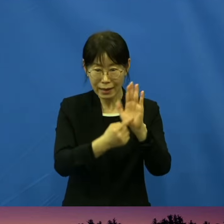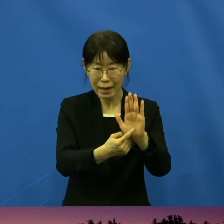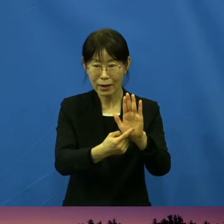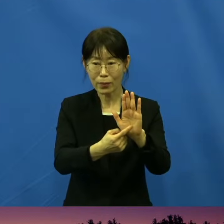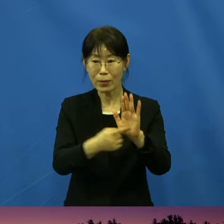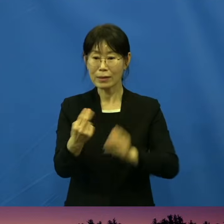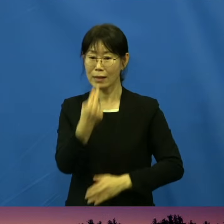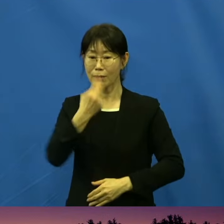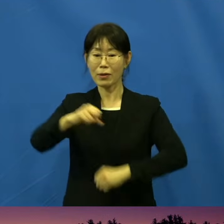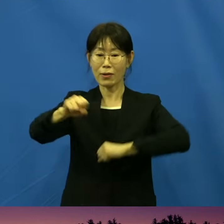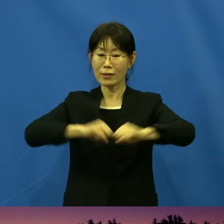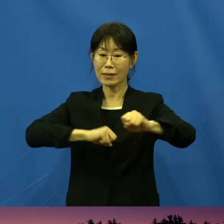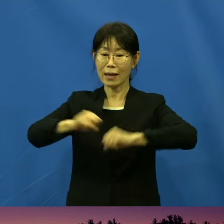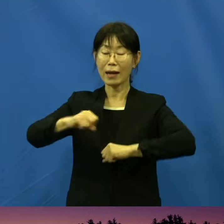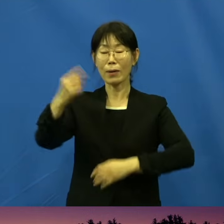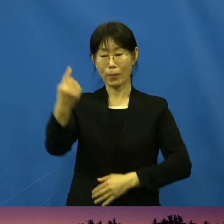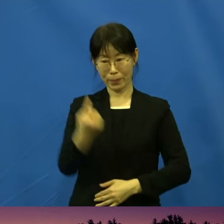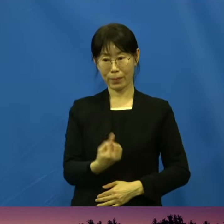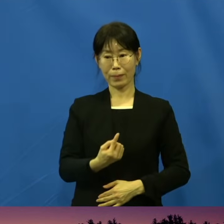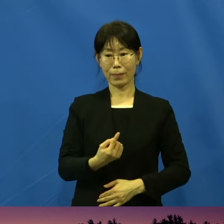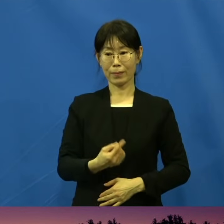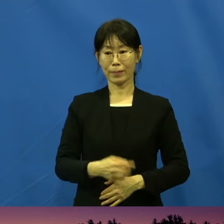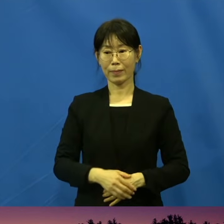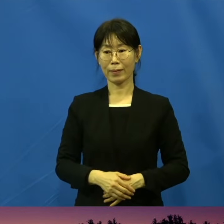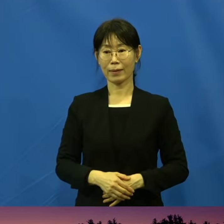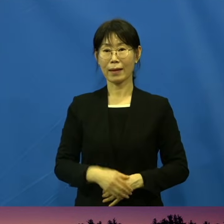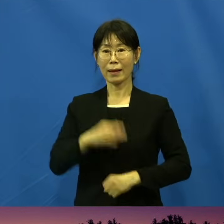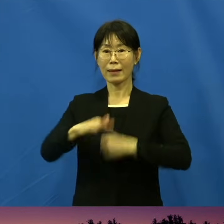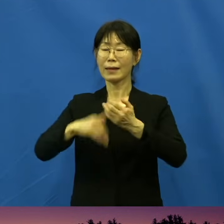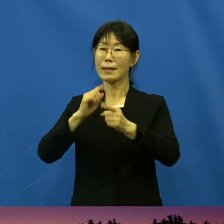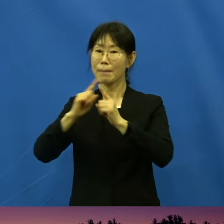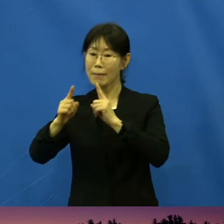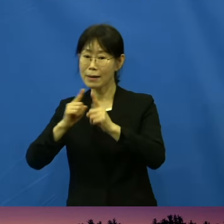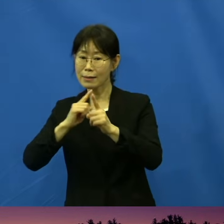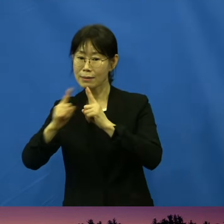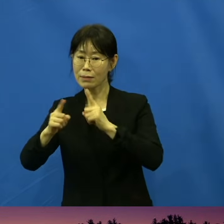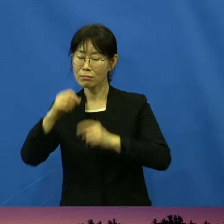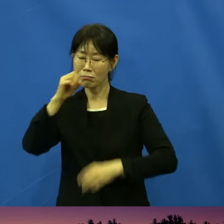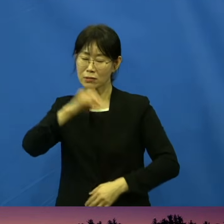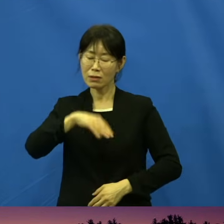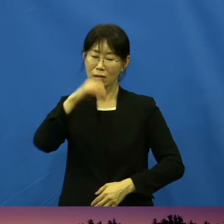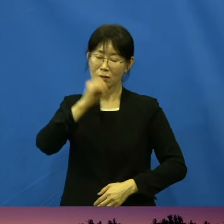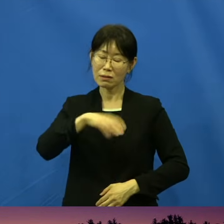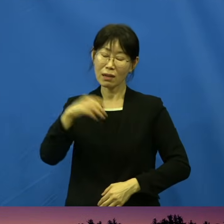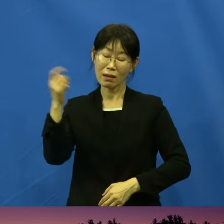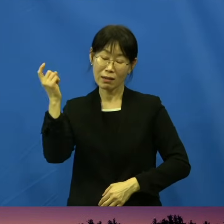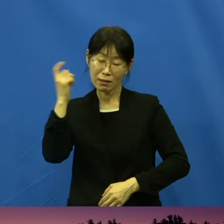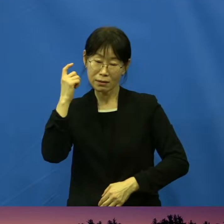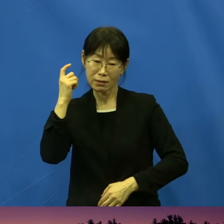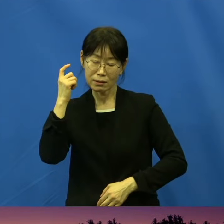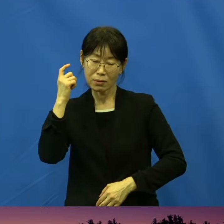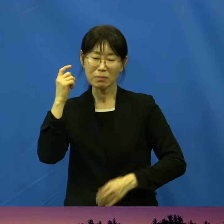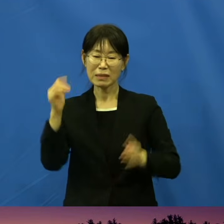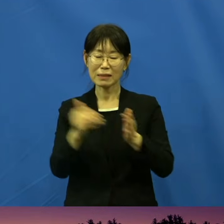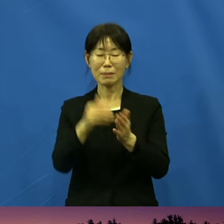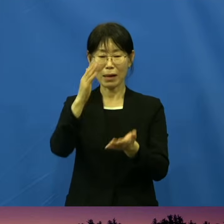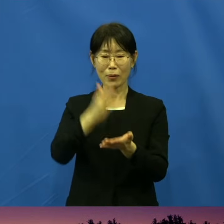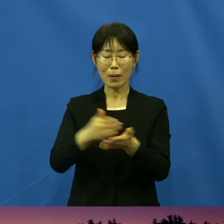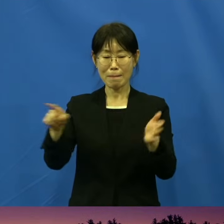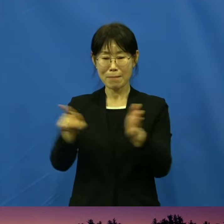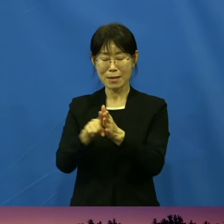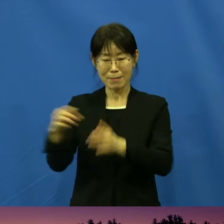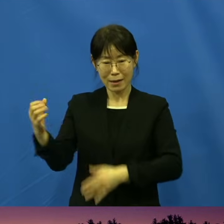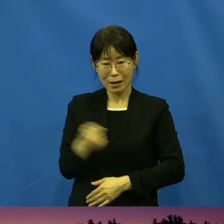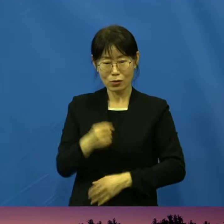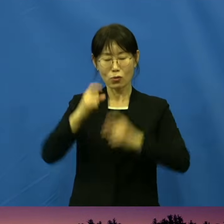일어나고, 그런데 여러분, 이 말씀이 그냥 이해되어지는 게 아니라 믿음으로 받아들이시고